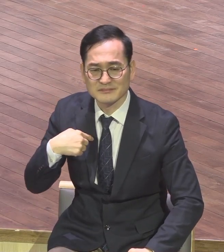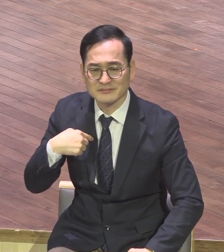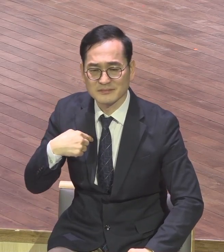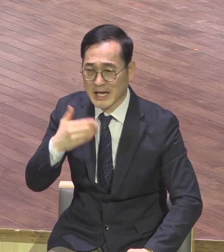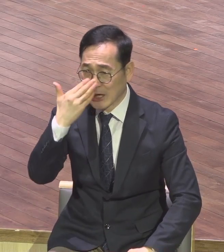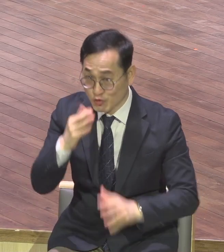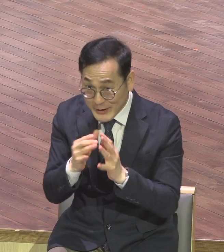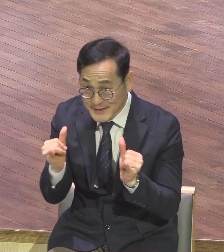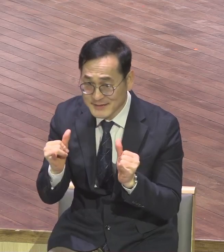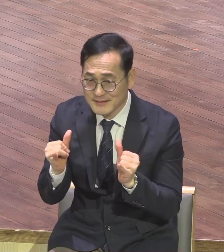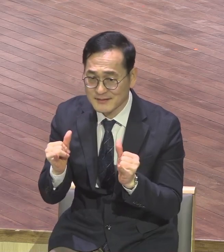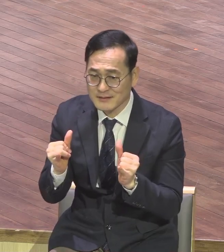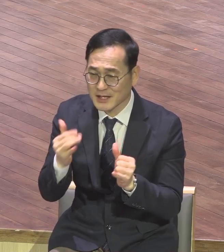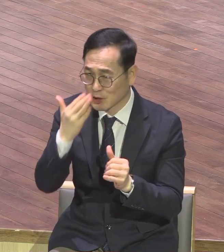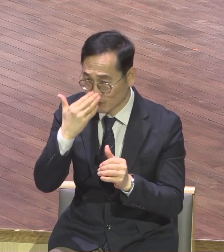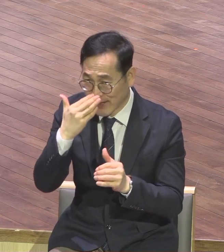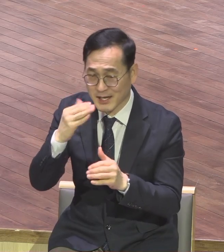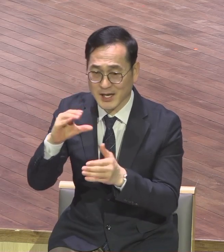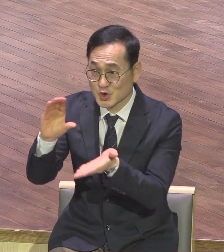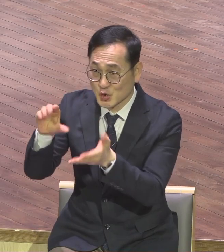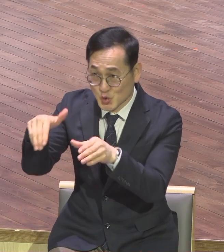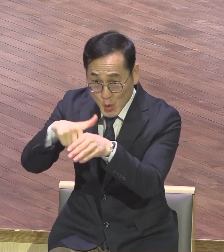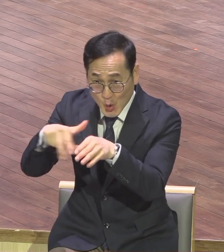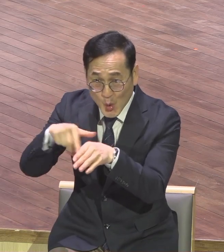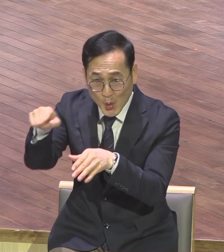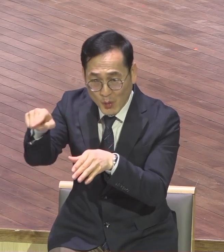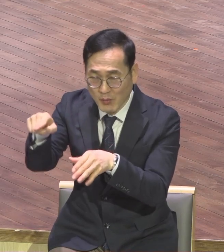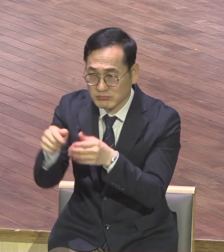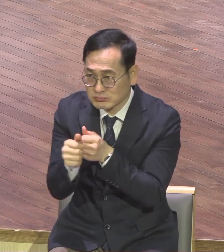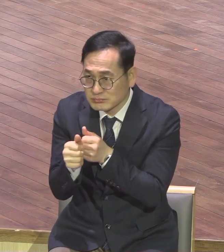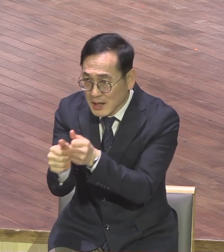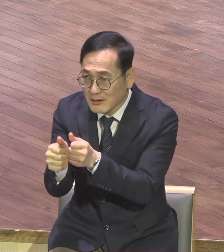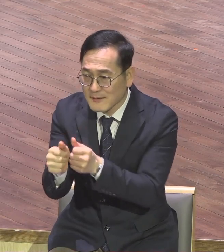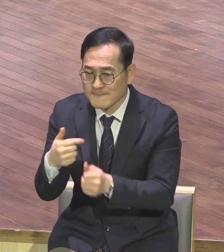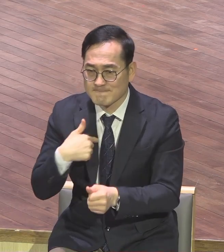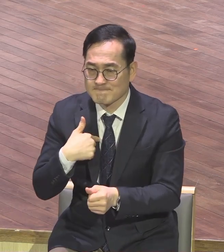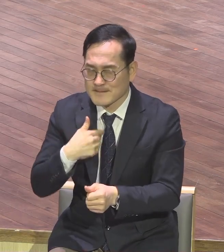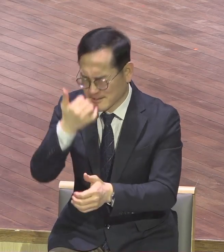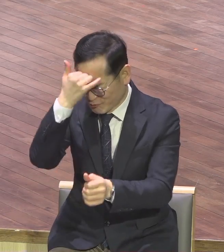만나고 나니까 배설물이라. 이거 아무 쓸모없는 거라.